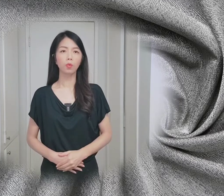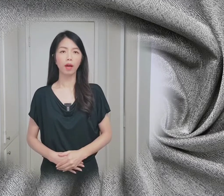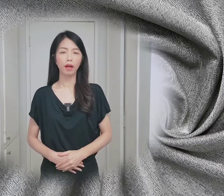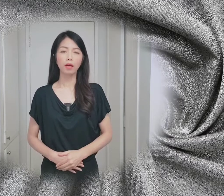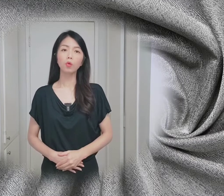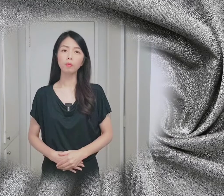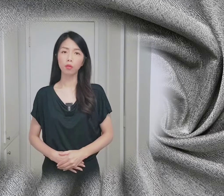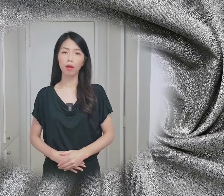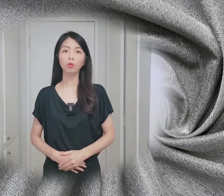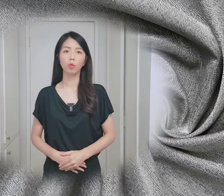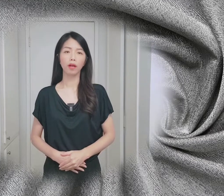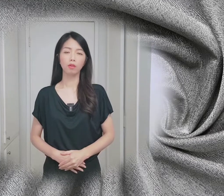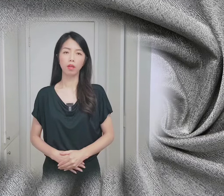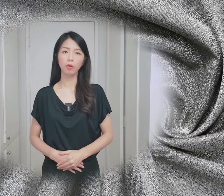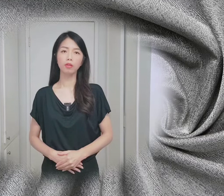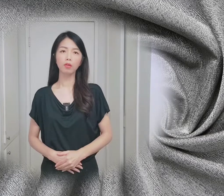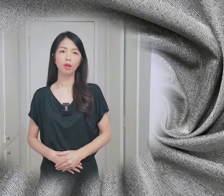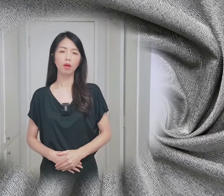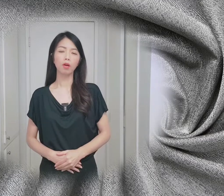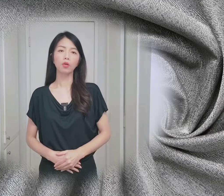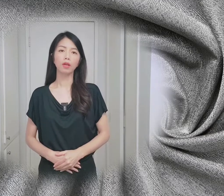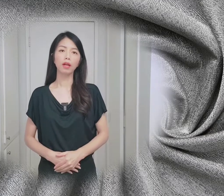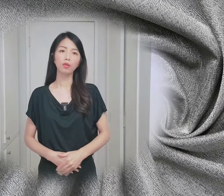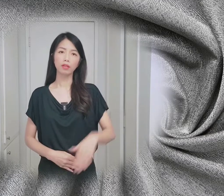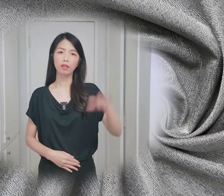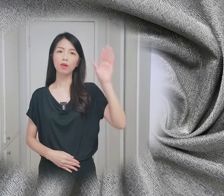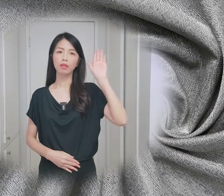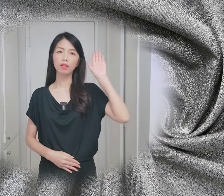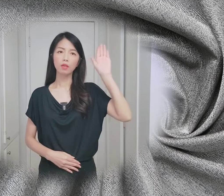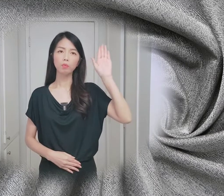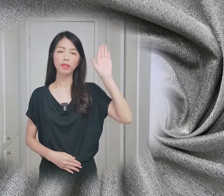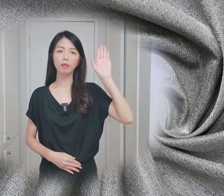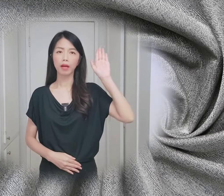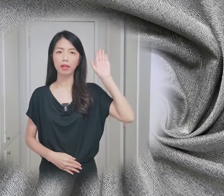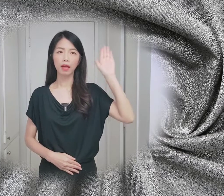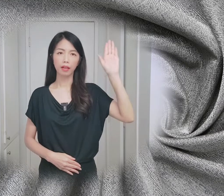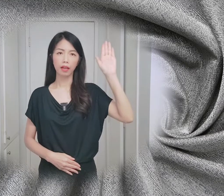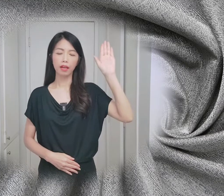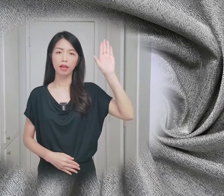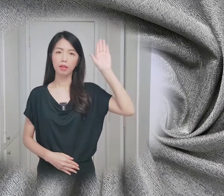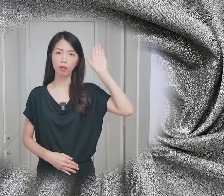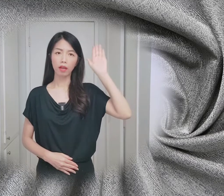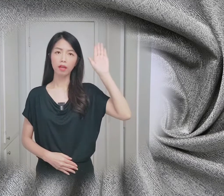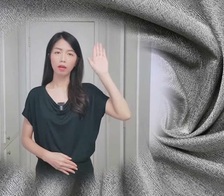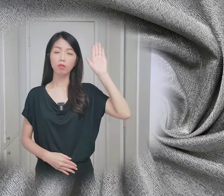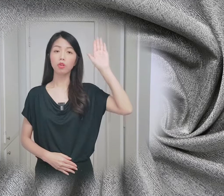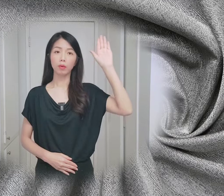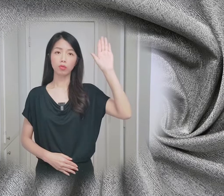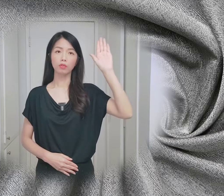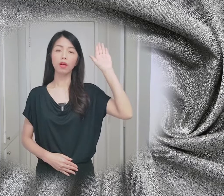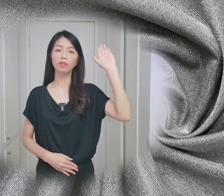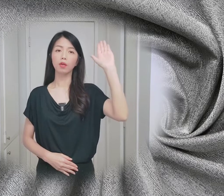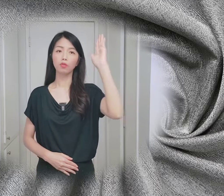소금으로 녹아, 소금이 되어 녹아 이렇게 표현을 했고요. 되다라고 하는 뜻의 수어는 손바닥이 밖을 향하게 이렇게 얼굴